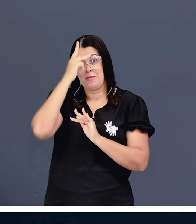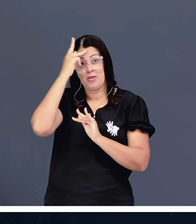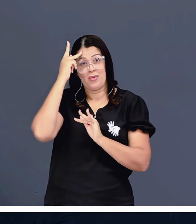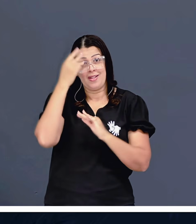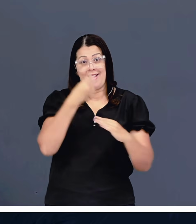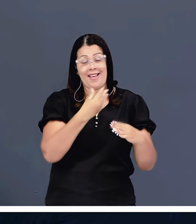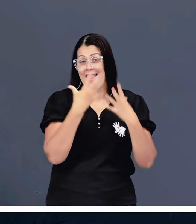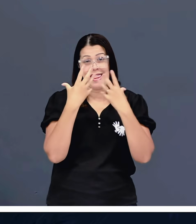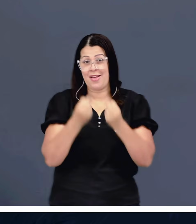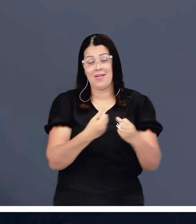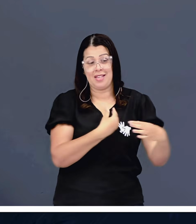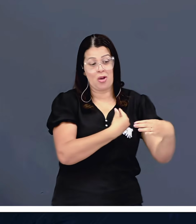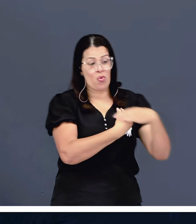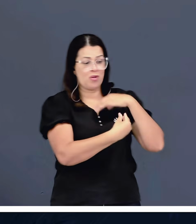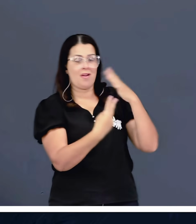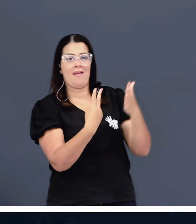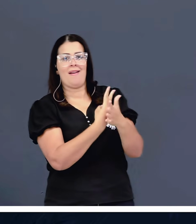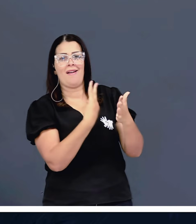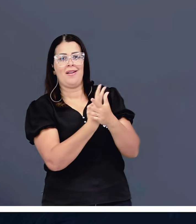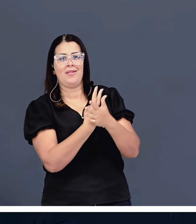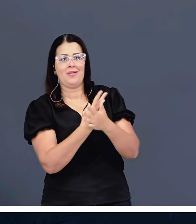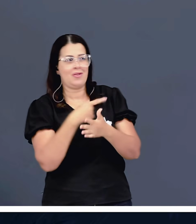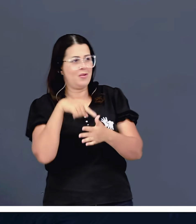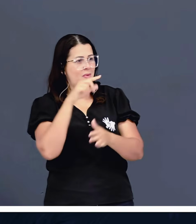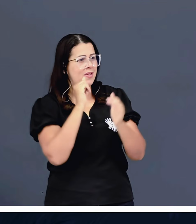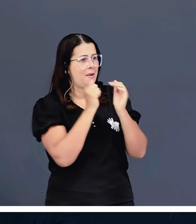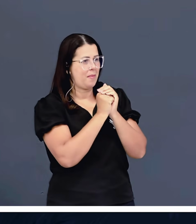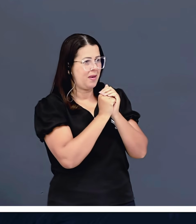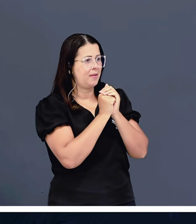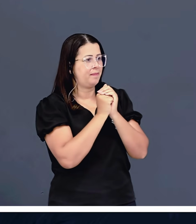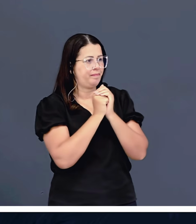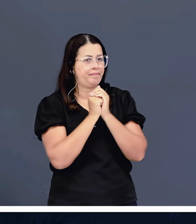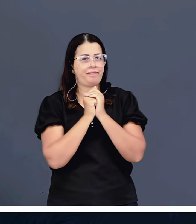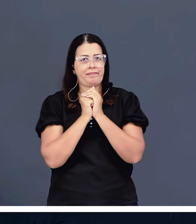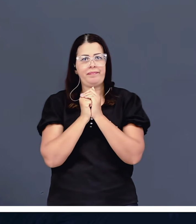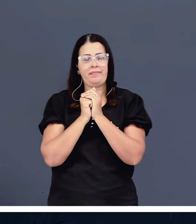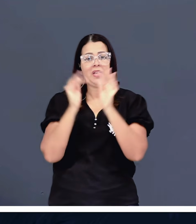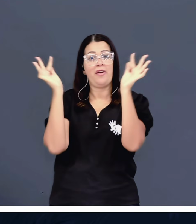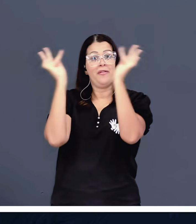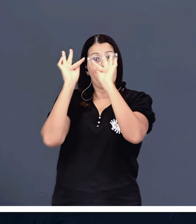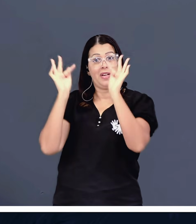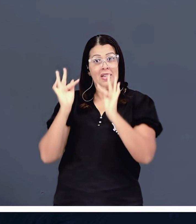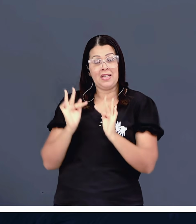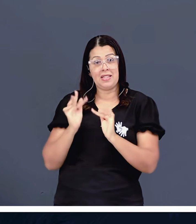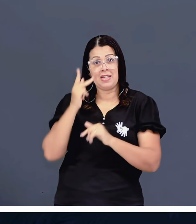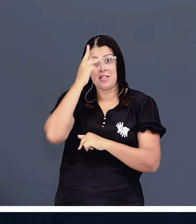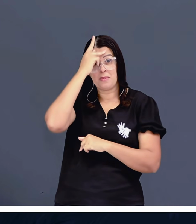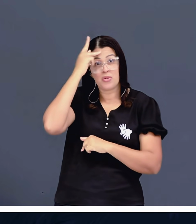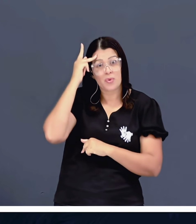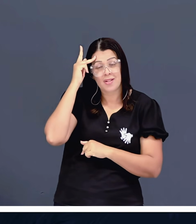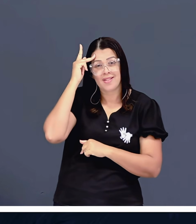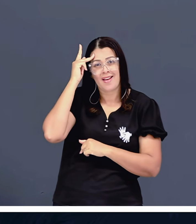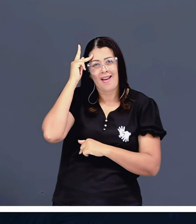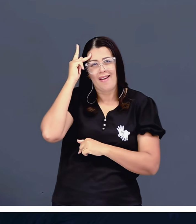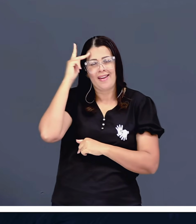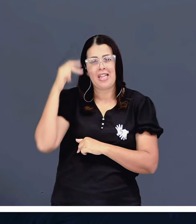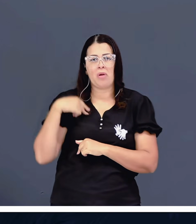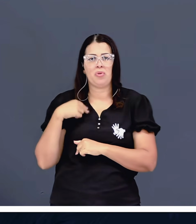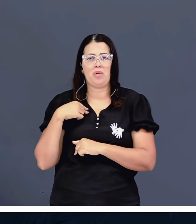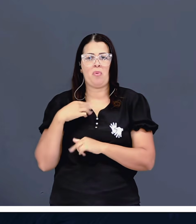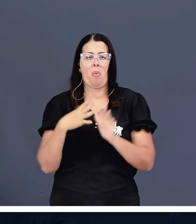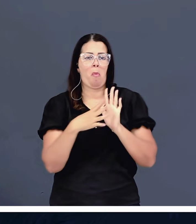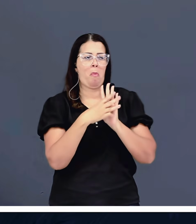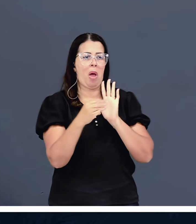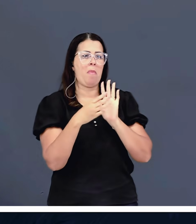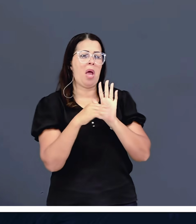errado. Você pode dizer amém? Como é feliz aquele que não segue o conselho dos ímpios, não imita a conduta